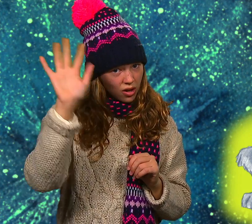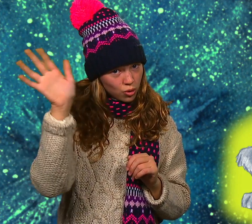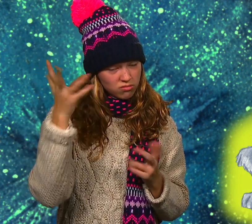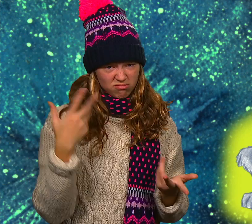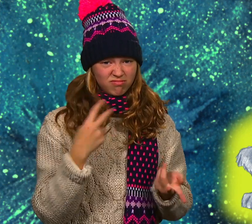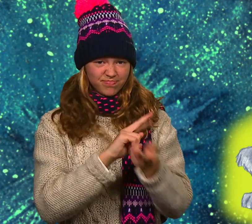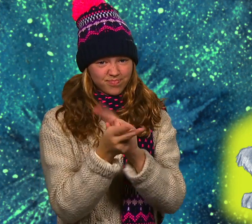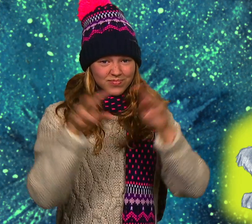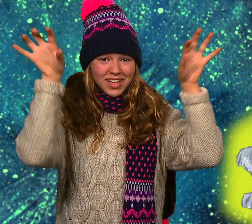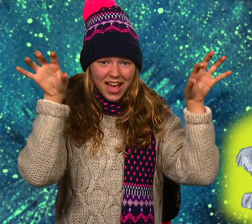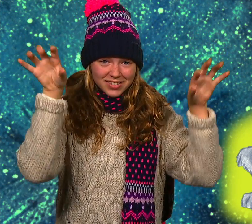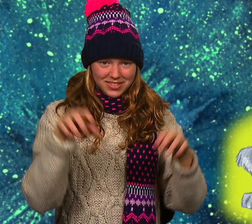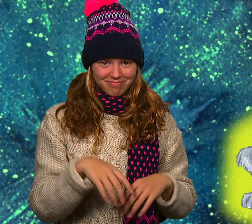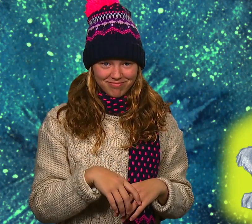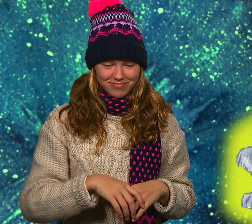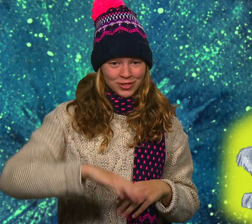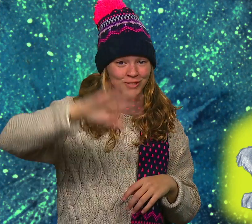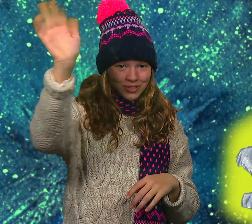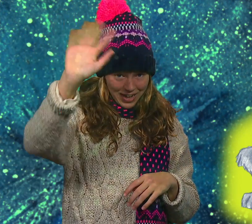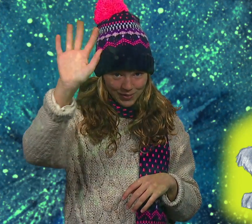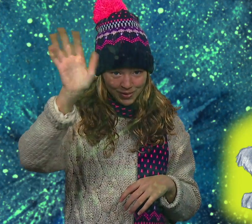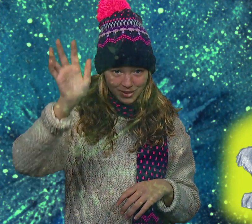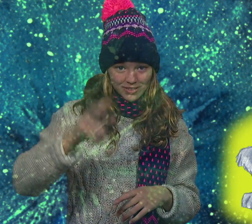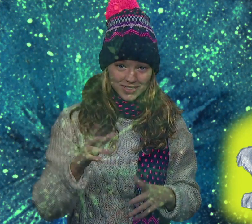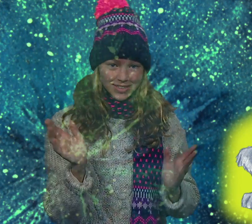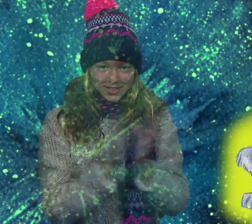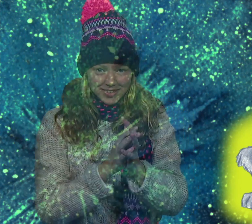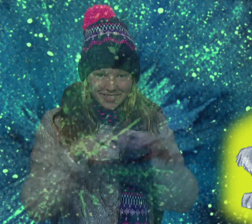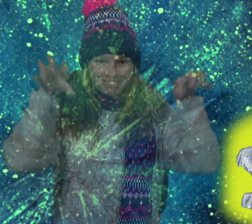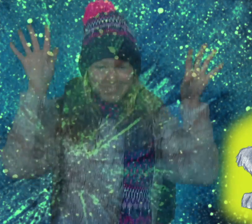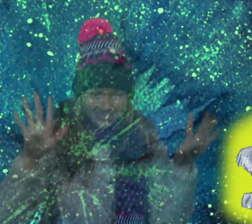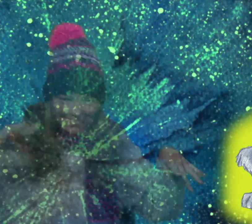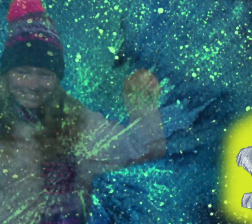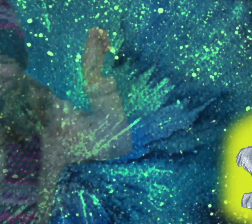Soll ich weitererzählen? Nein, morgen. Ciao.